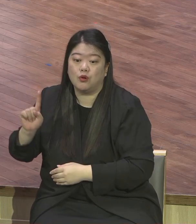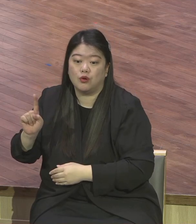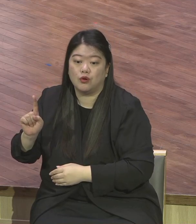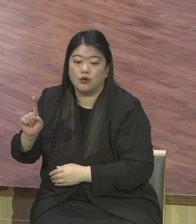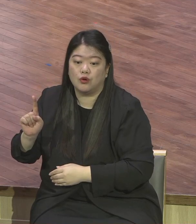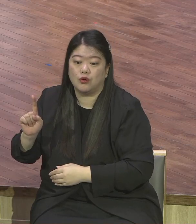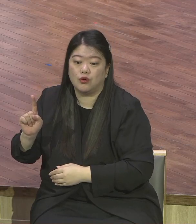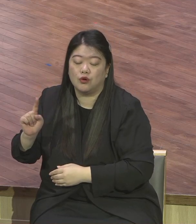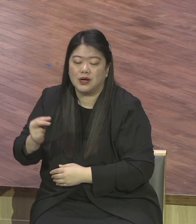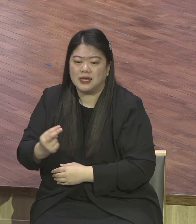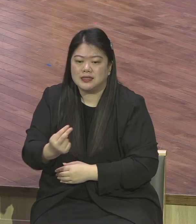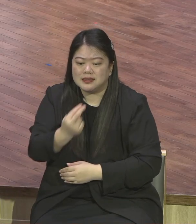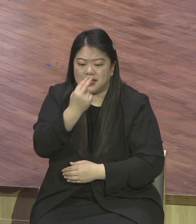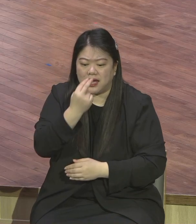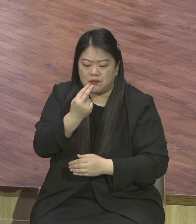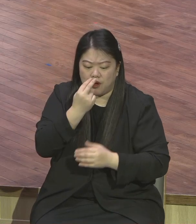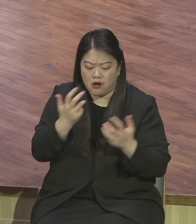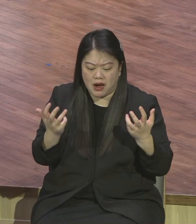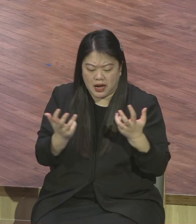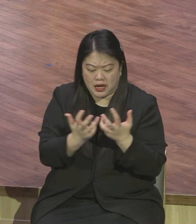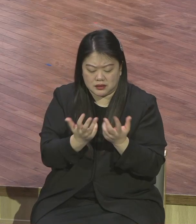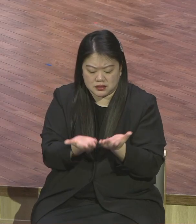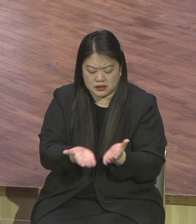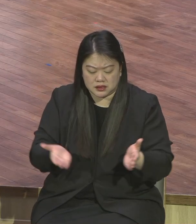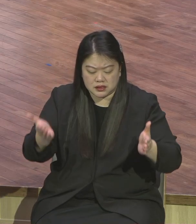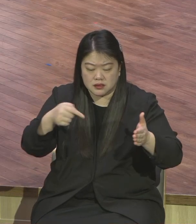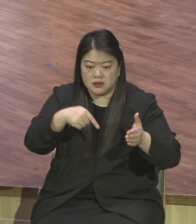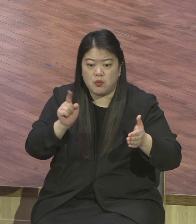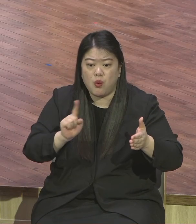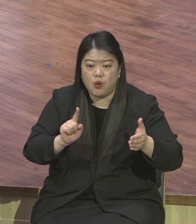가득한 그릇 그랬어요.